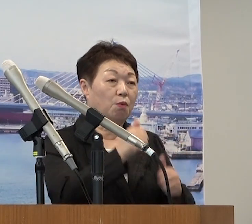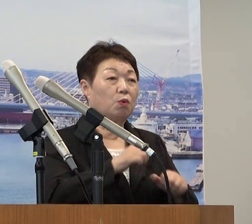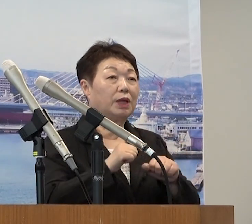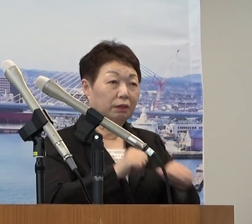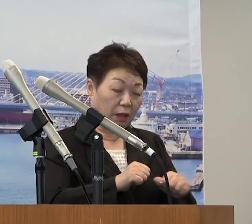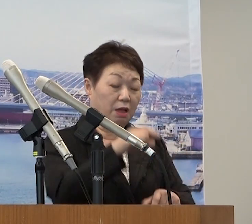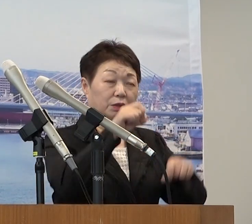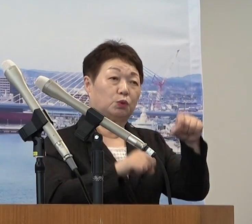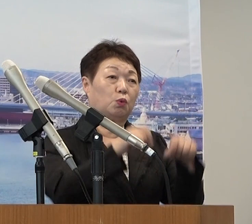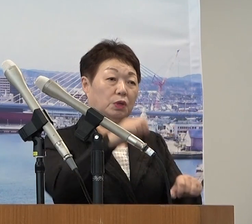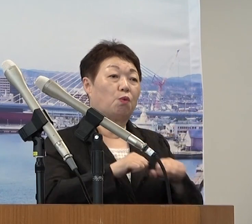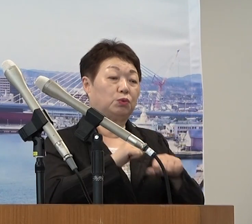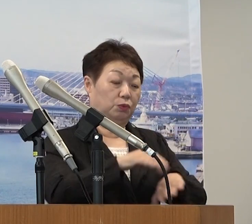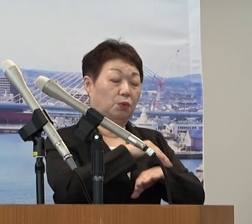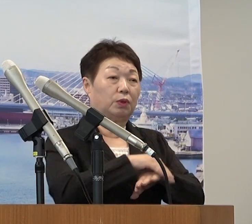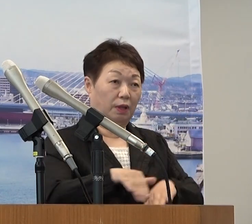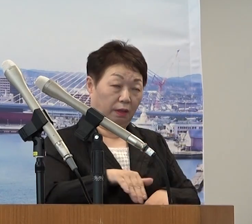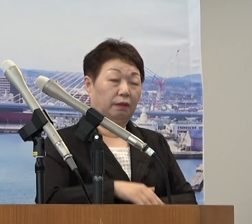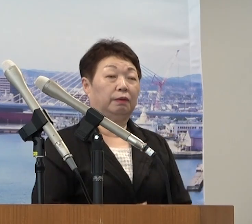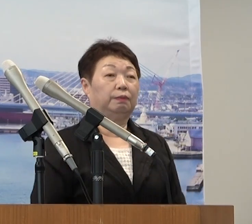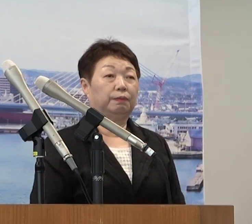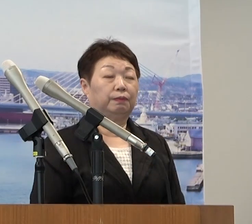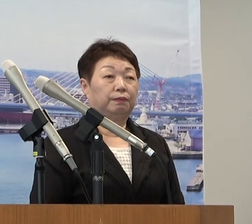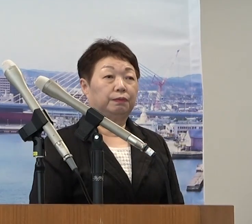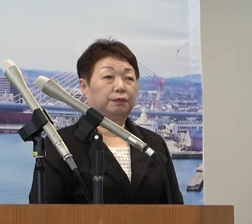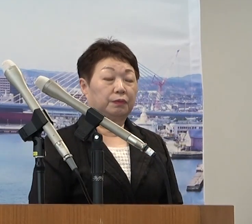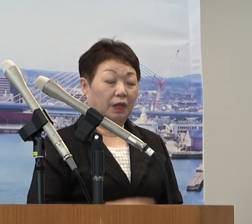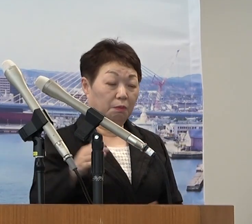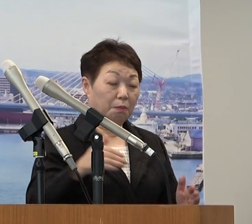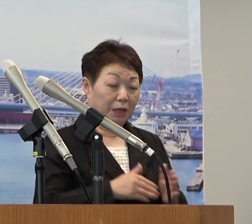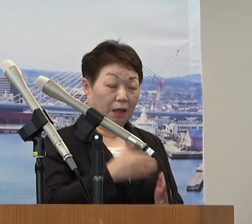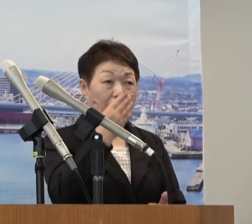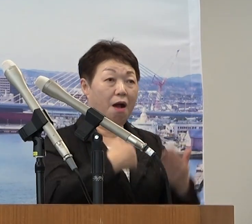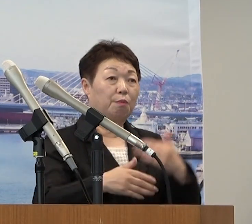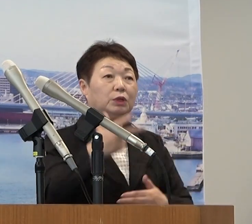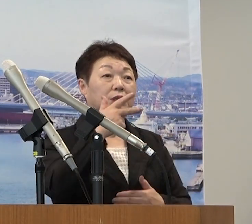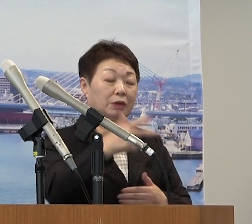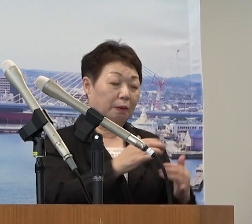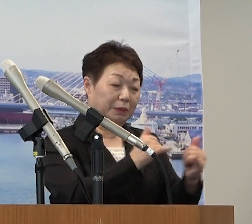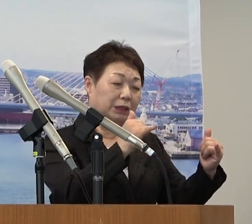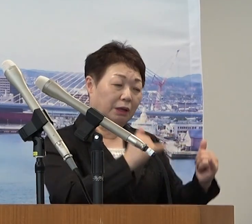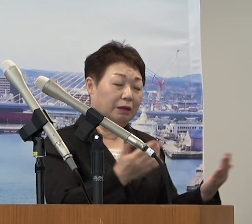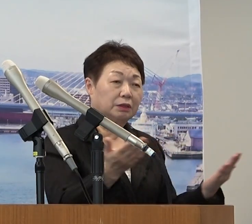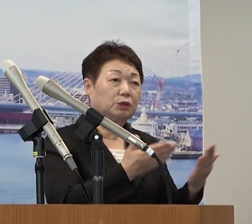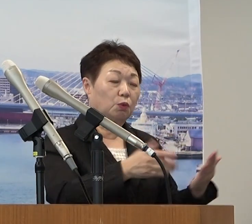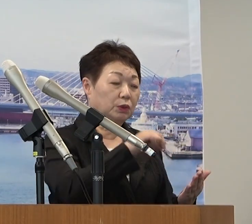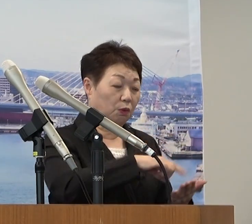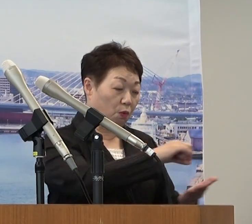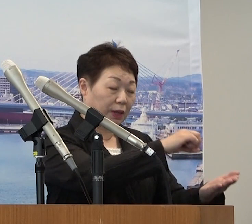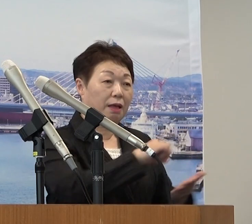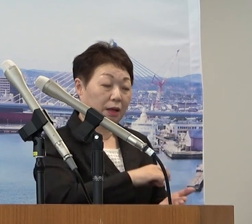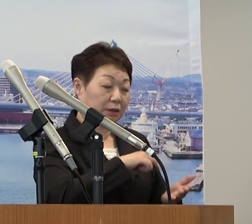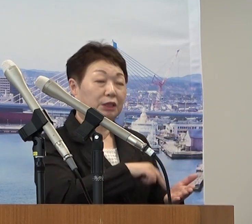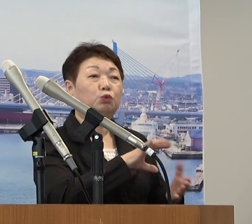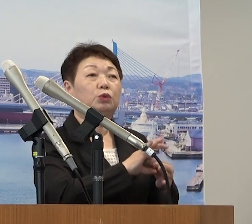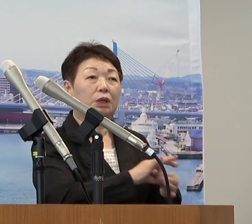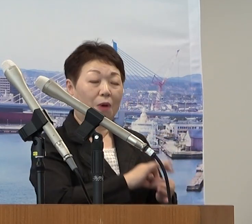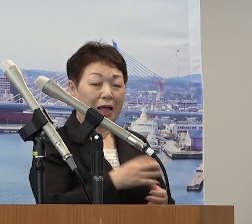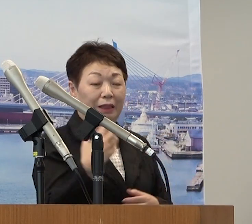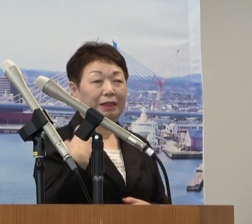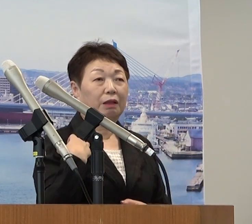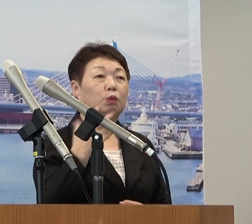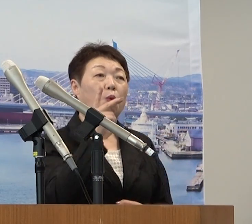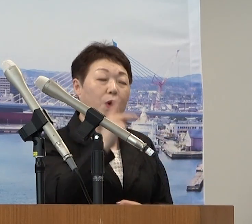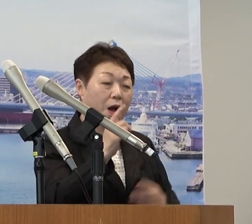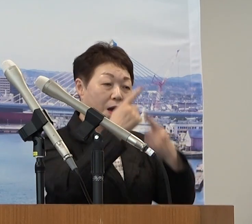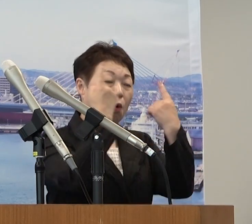整を行うこととしております。これまで本市では民間事業者からの提案につきましては担当課が